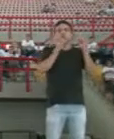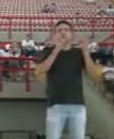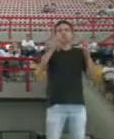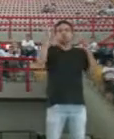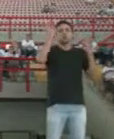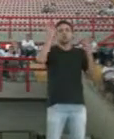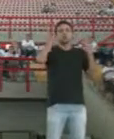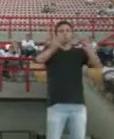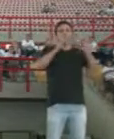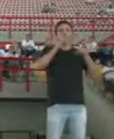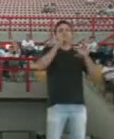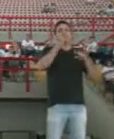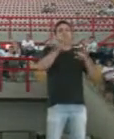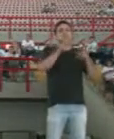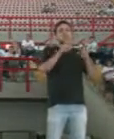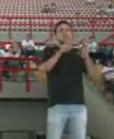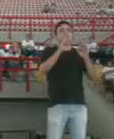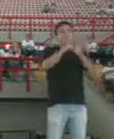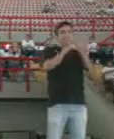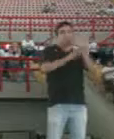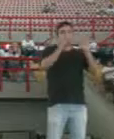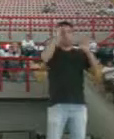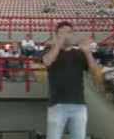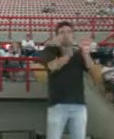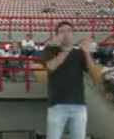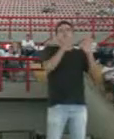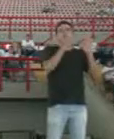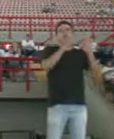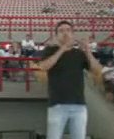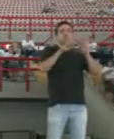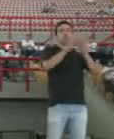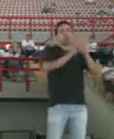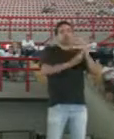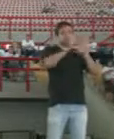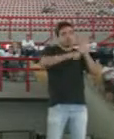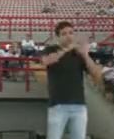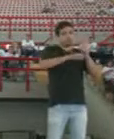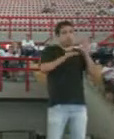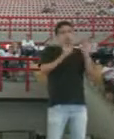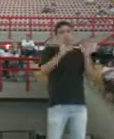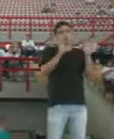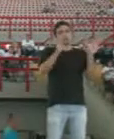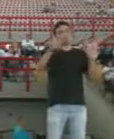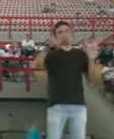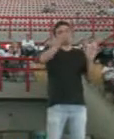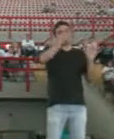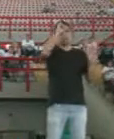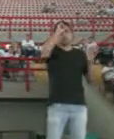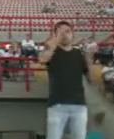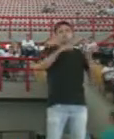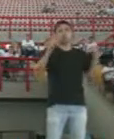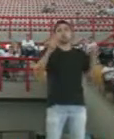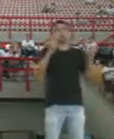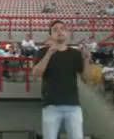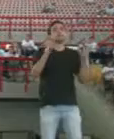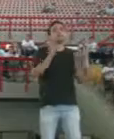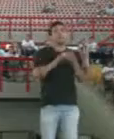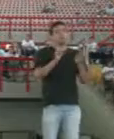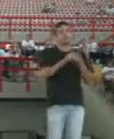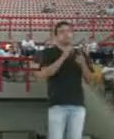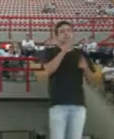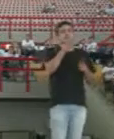não precisa fazer mais na reforma. Tanto que a redação está livre para você fazer do jeito que você aprendeu. Mas isso não